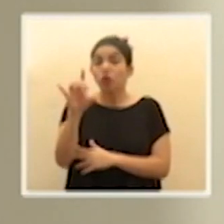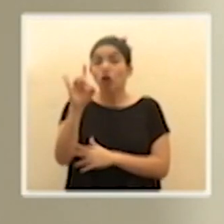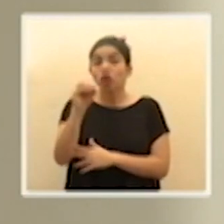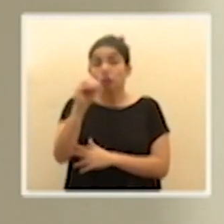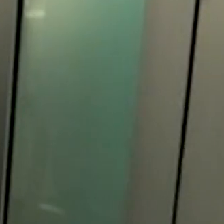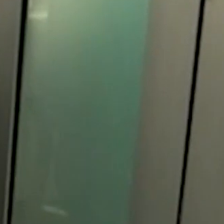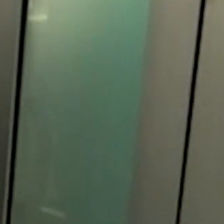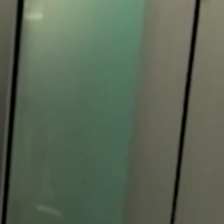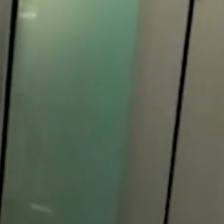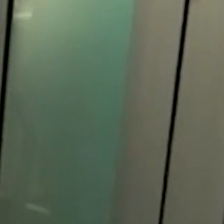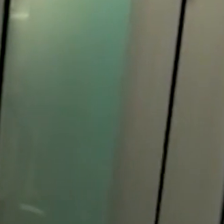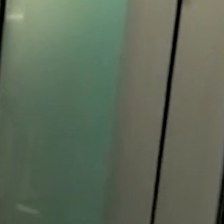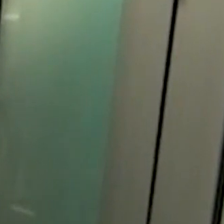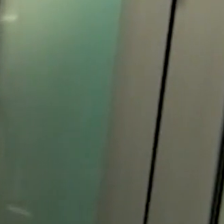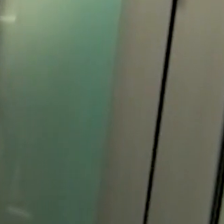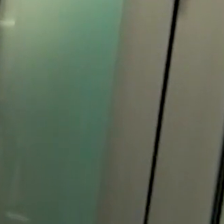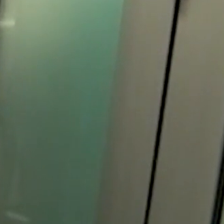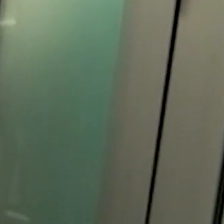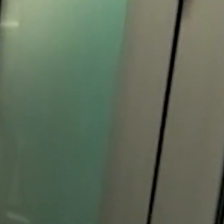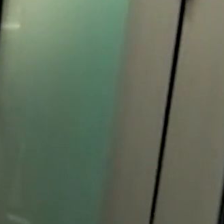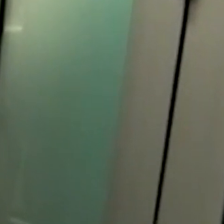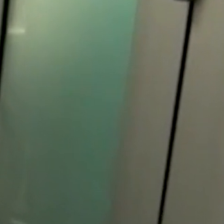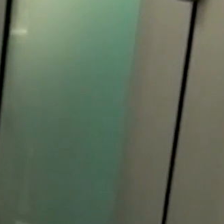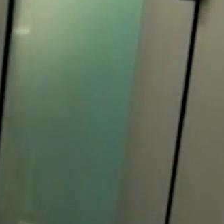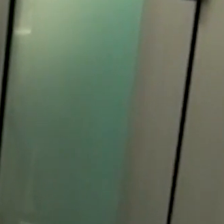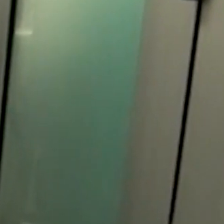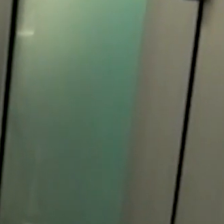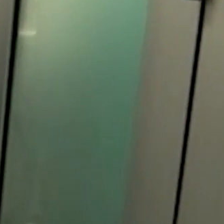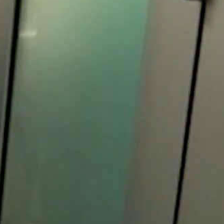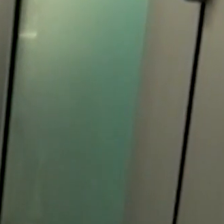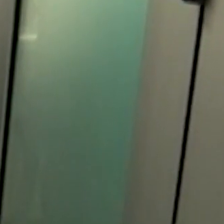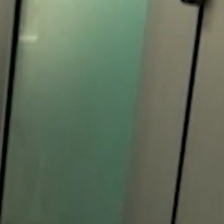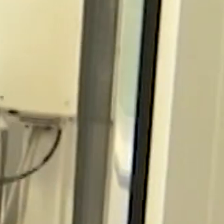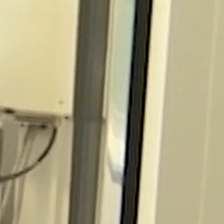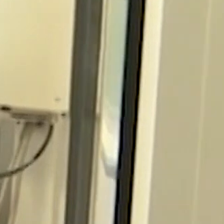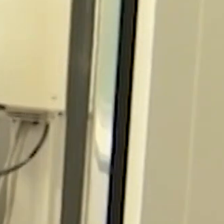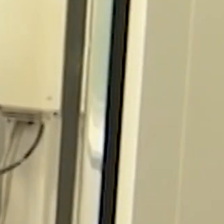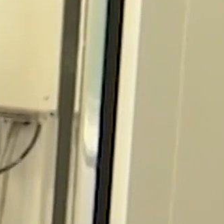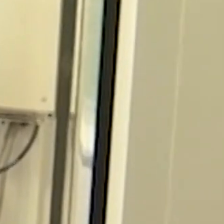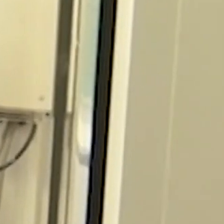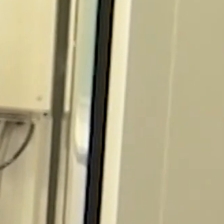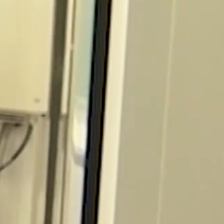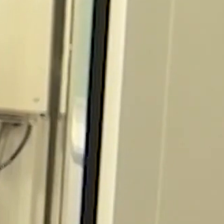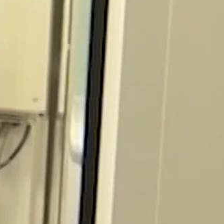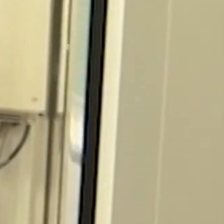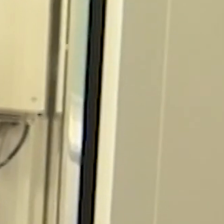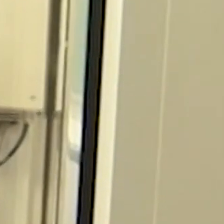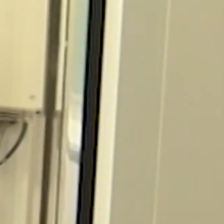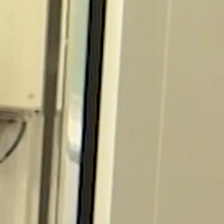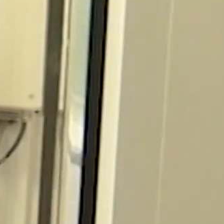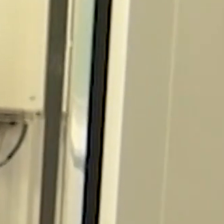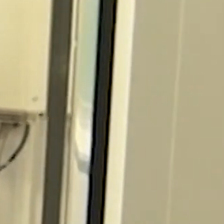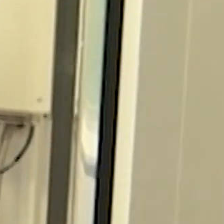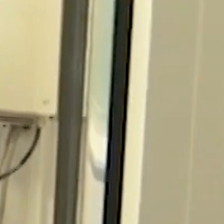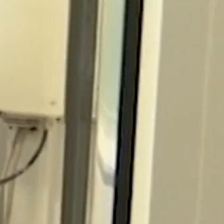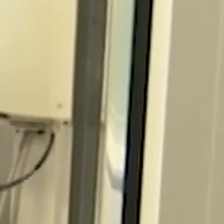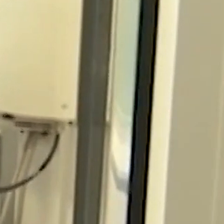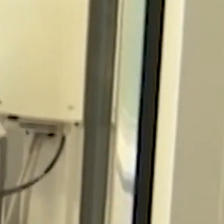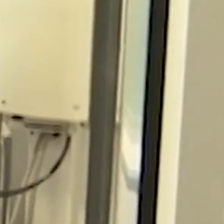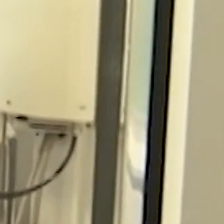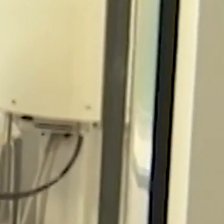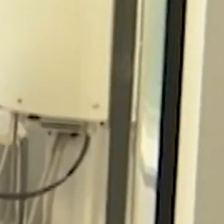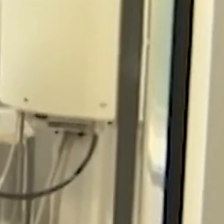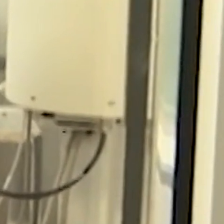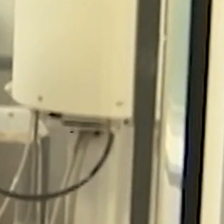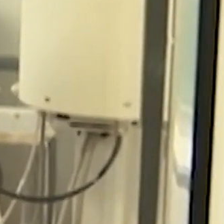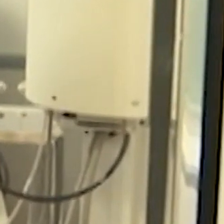36.8%, tenían. La Caja Costarricense de Seguro Social tiene 35 clínicas de cesación de fumado en sus 29 hospitales y 6 áreas de salud